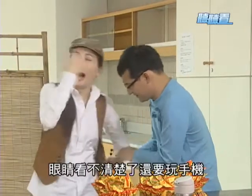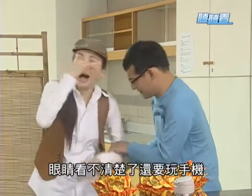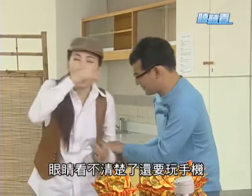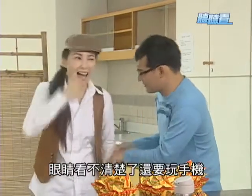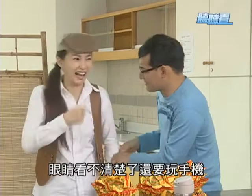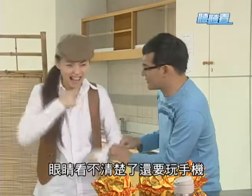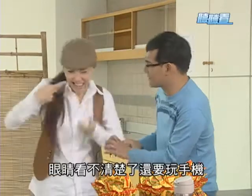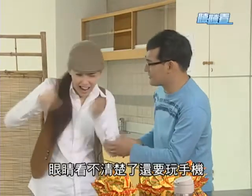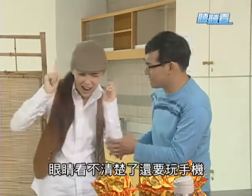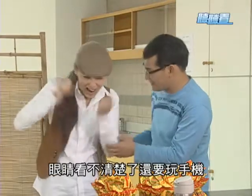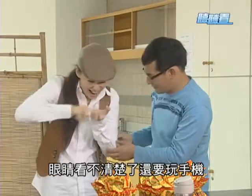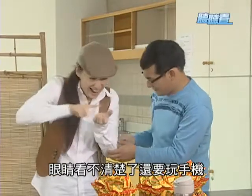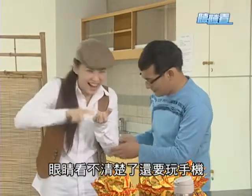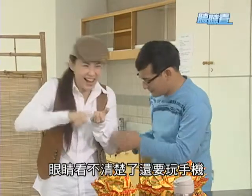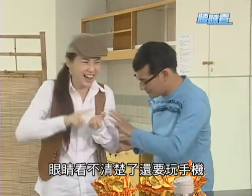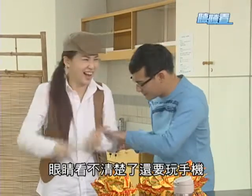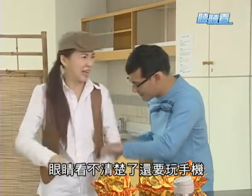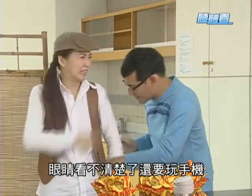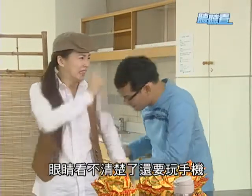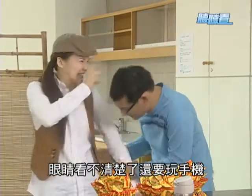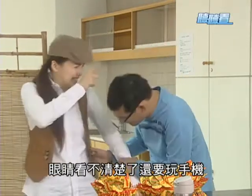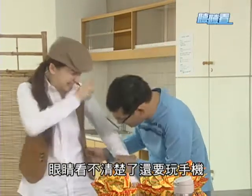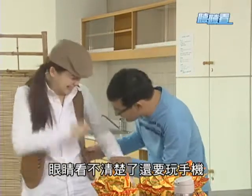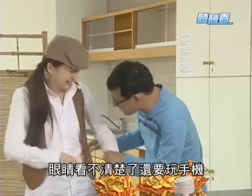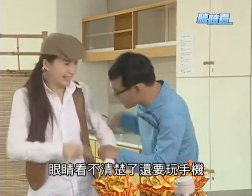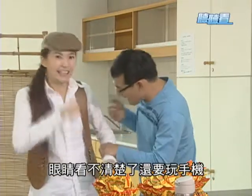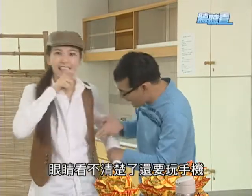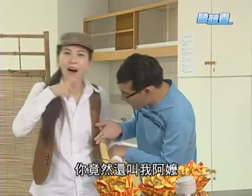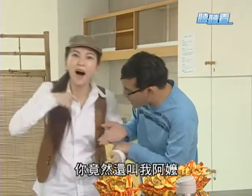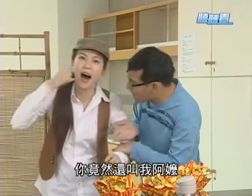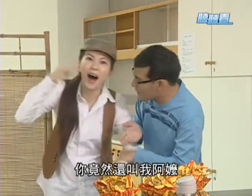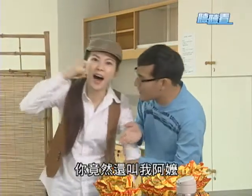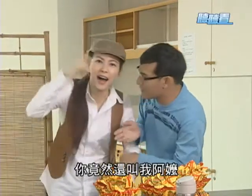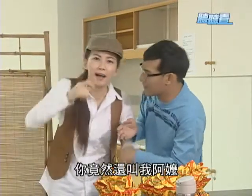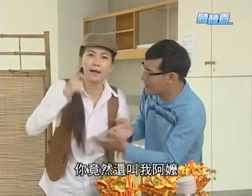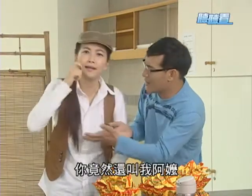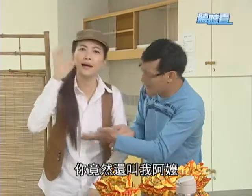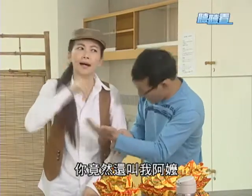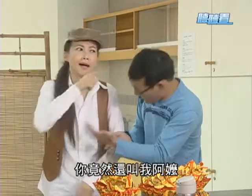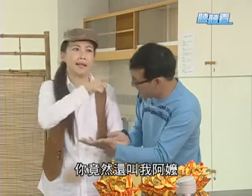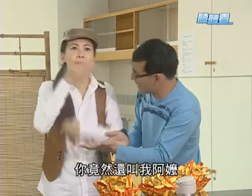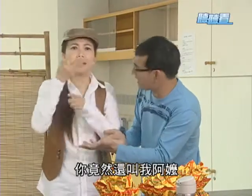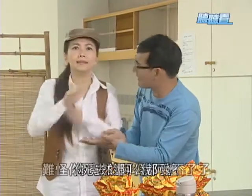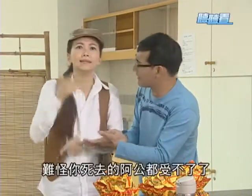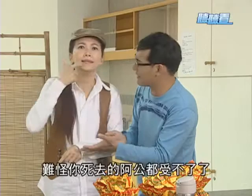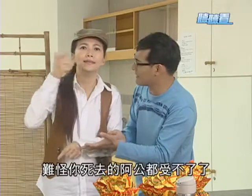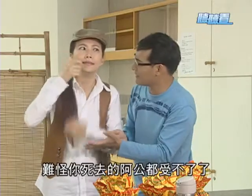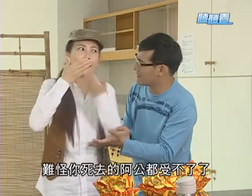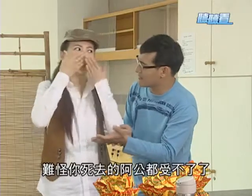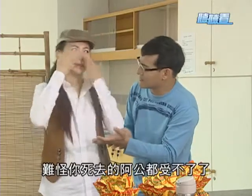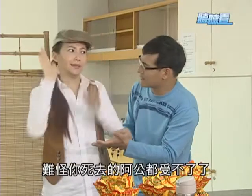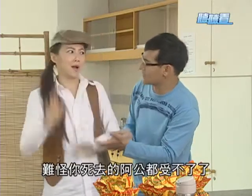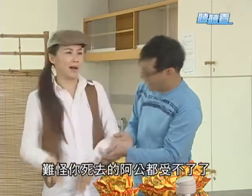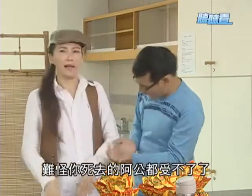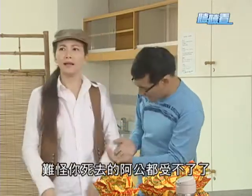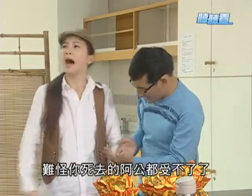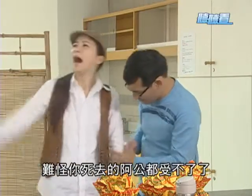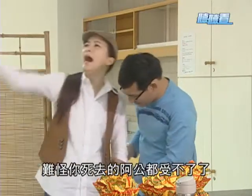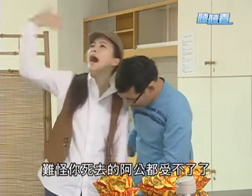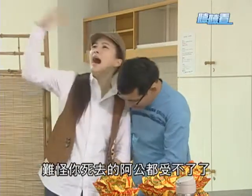哎呦，眼睛看不清楚了，还要玩手机？哎呦，竟然还叫我阿嬷，难怪你死去的阿公都受不了了。 拿来了，